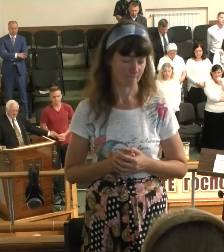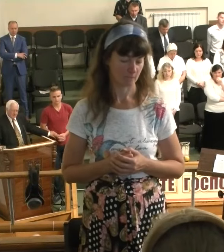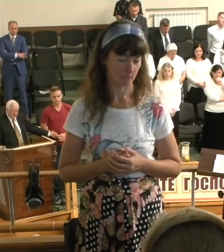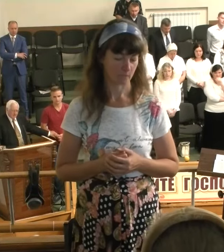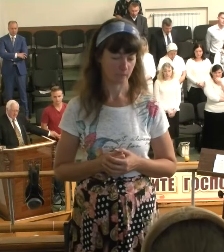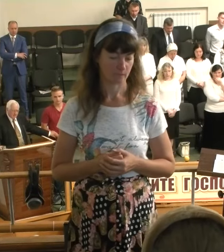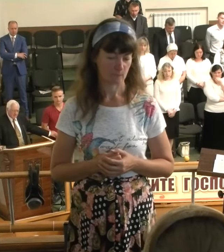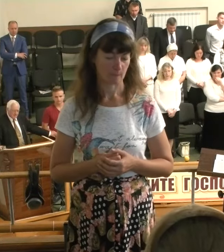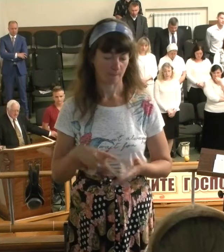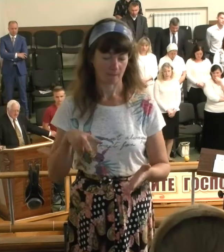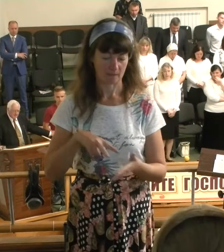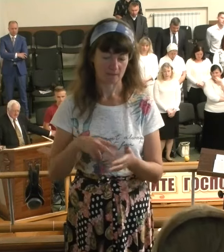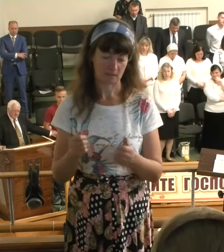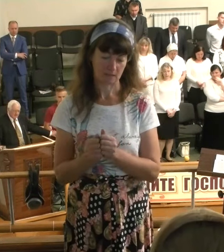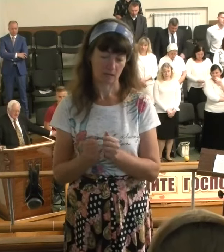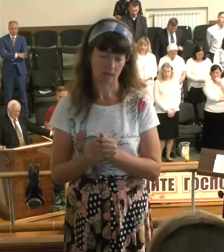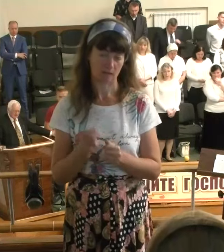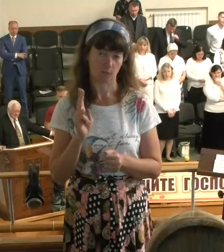жаром?